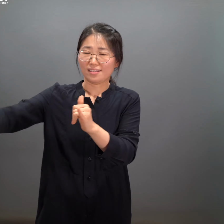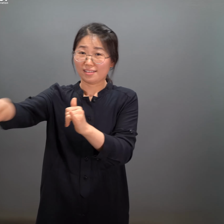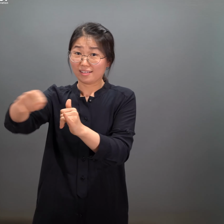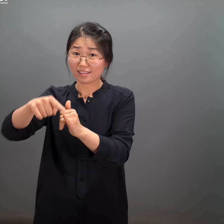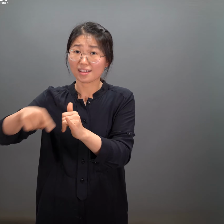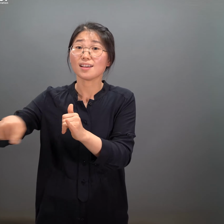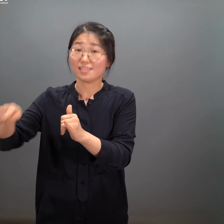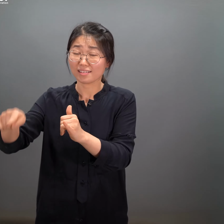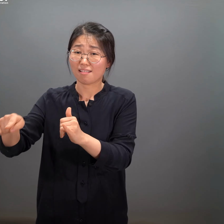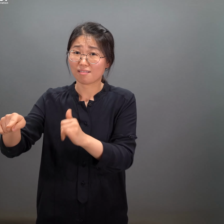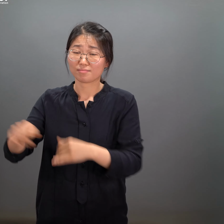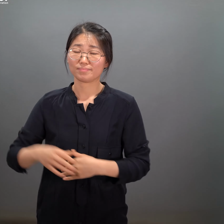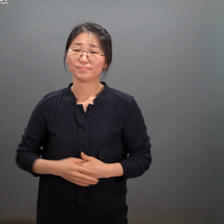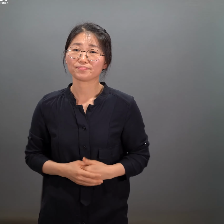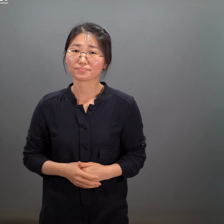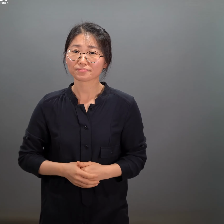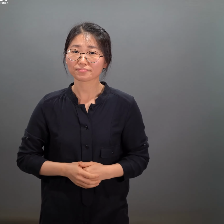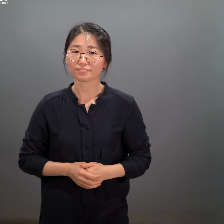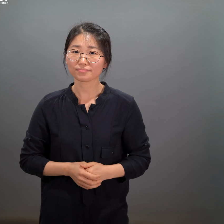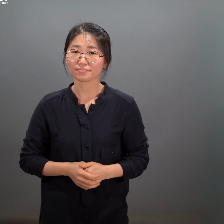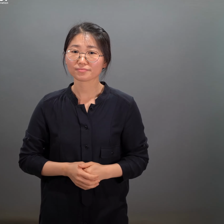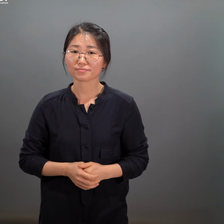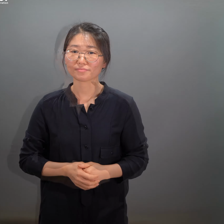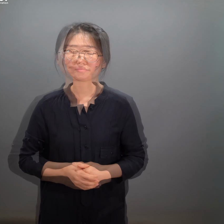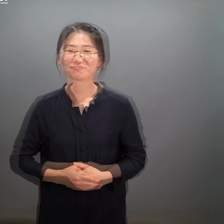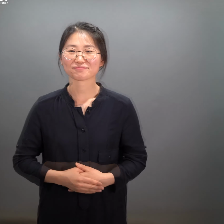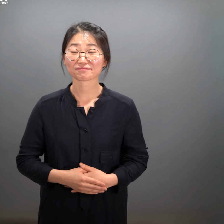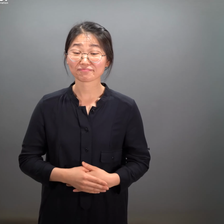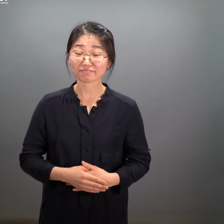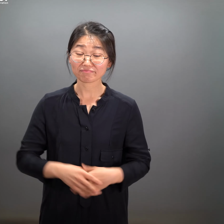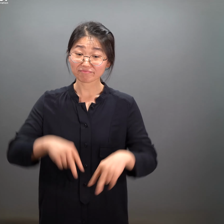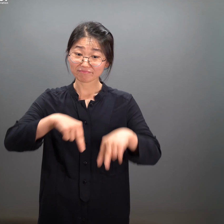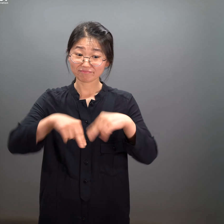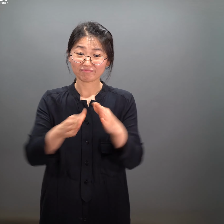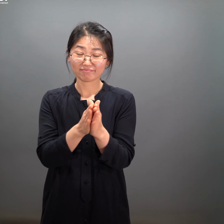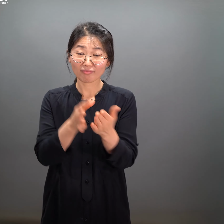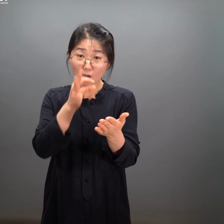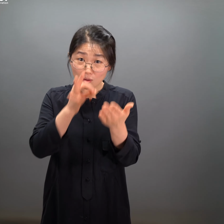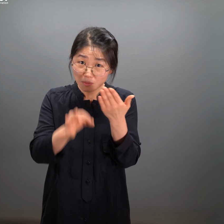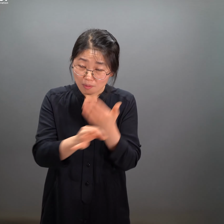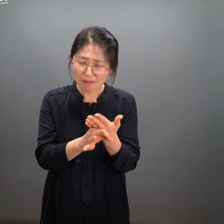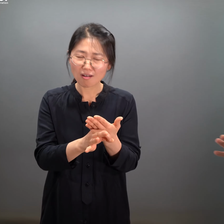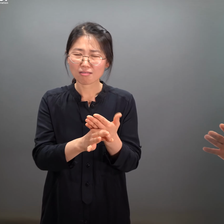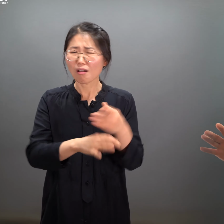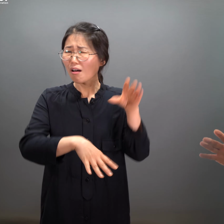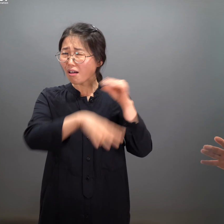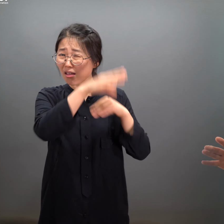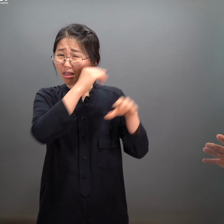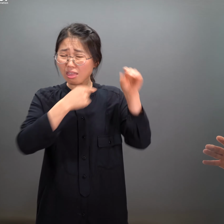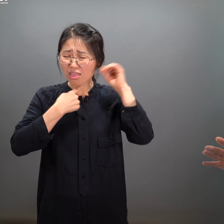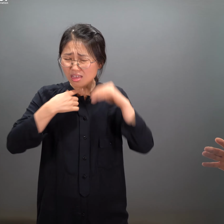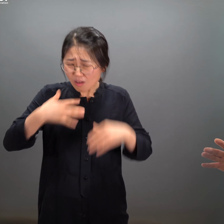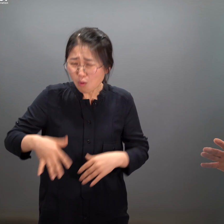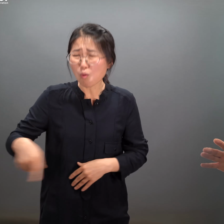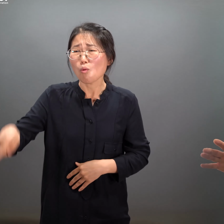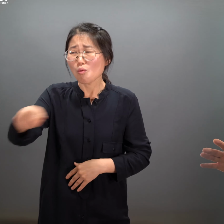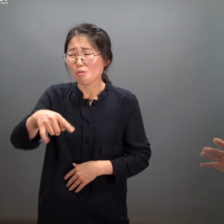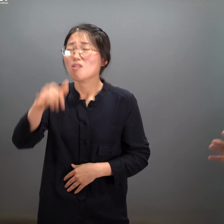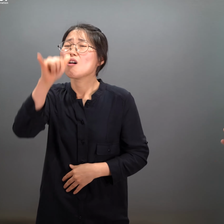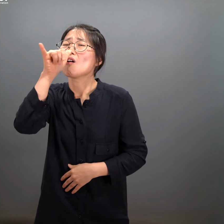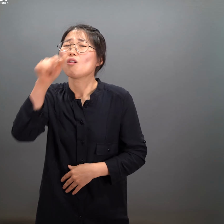그냥 들으면서 자랐던 사람들입니다. 사사기를 보면 아예 이런 이야기조차 몰랐던